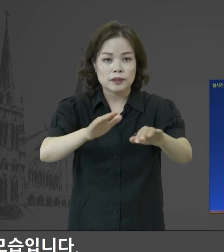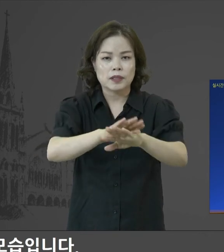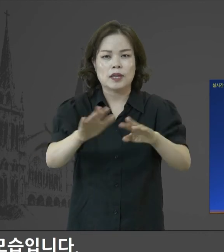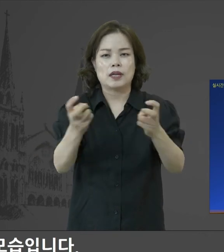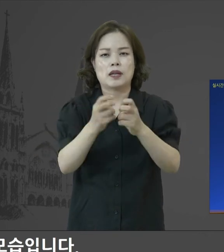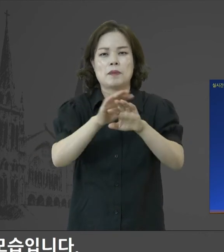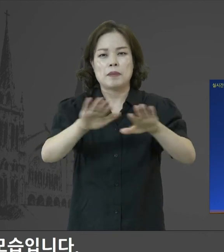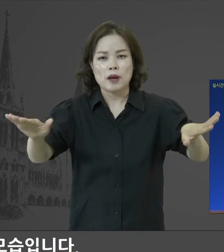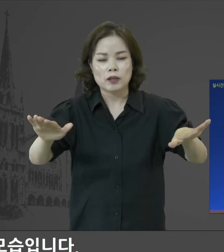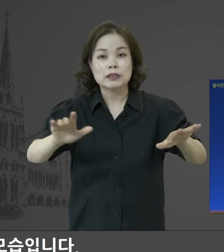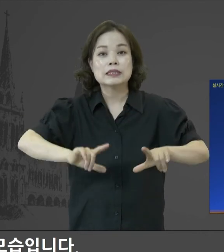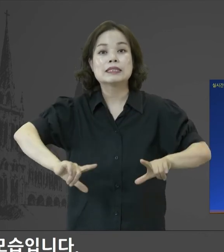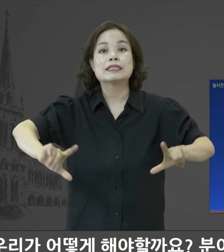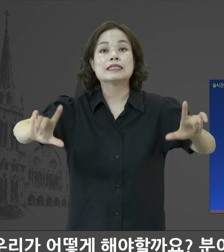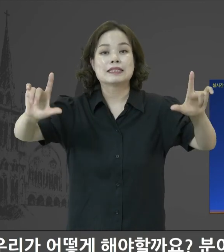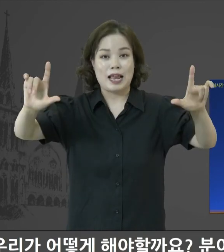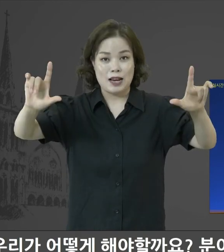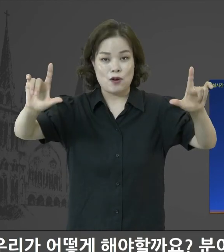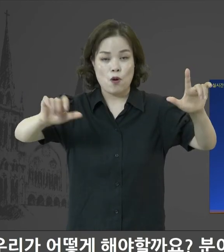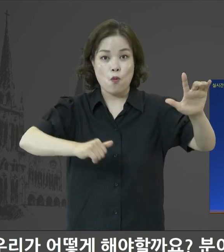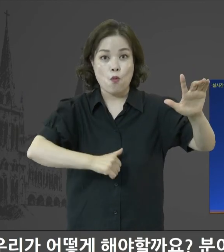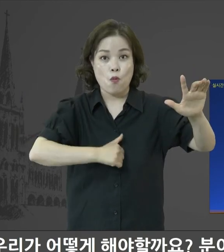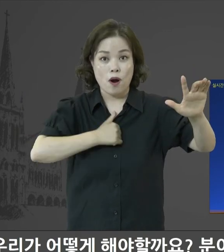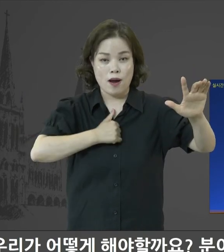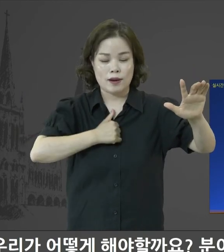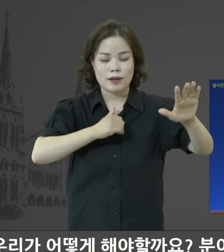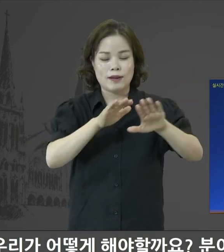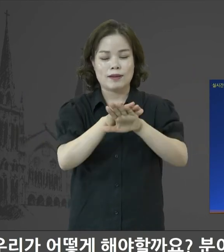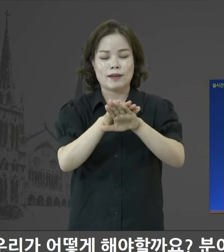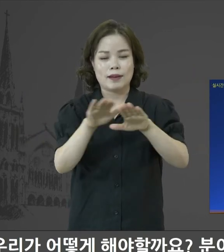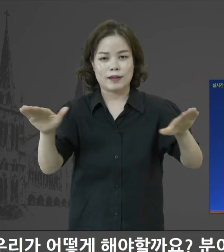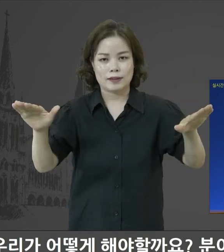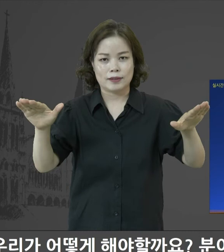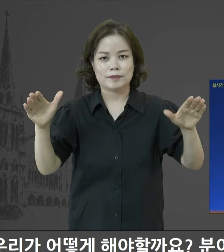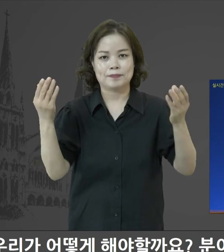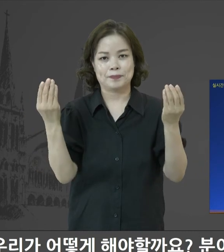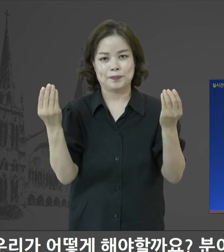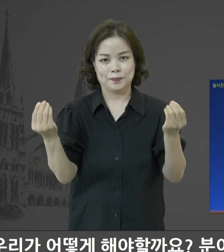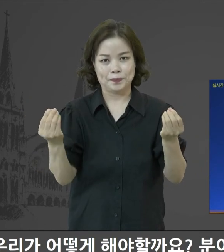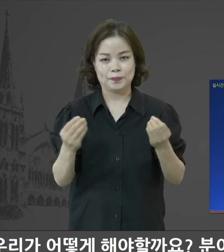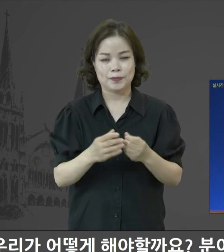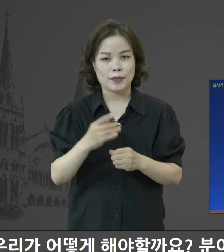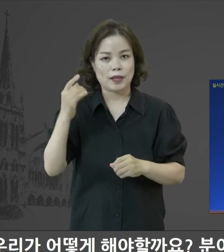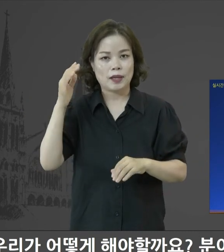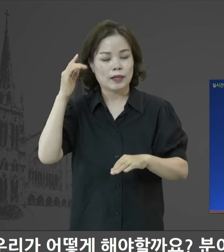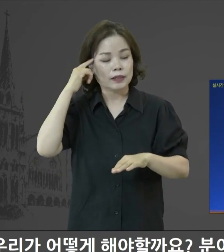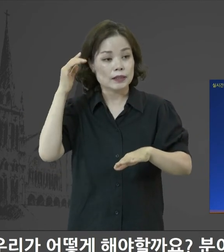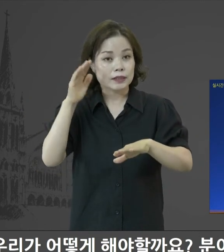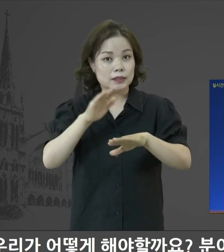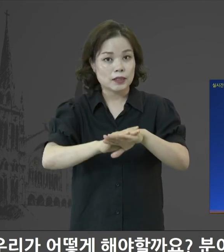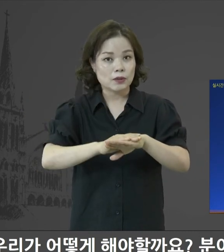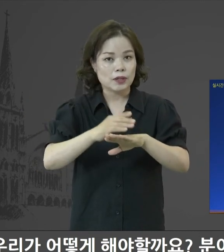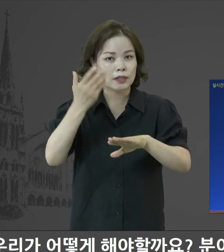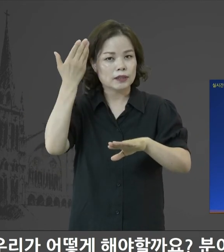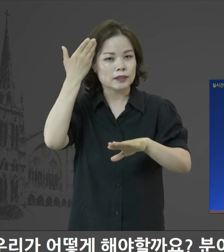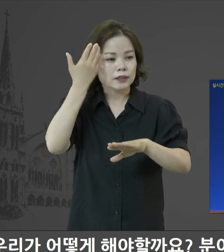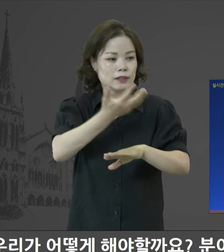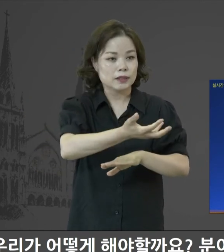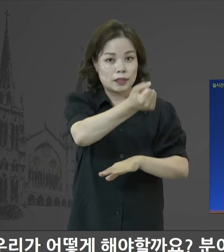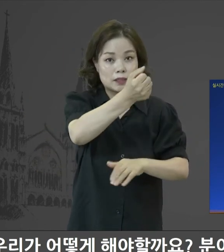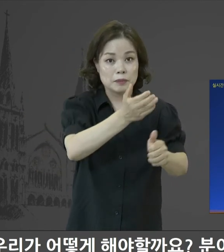다음에 그날로 이 분을 해결하려는 지혜와 지식을 갖기를 주 안에서